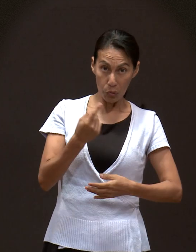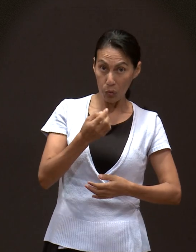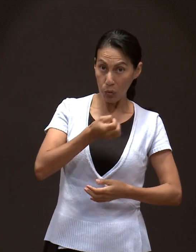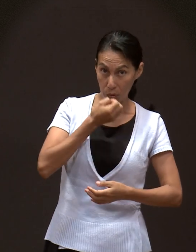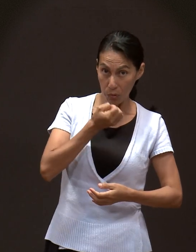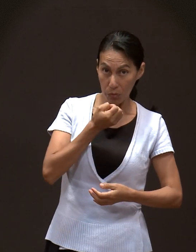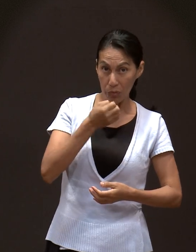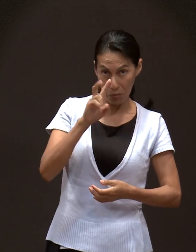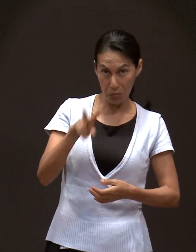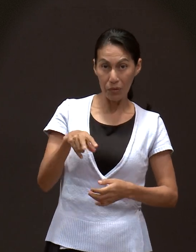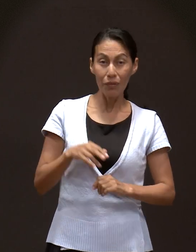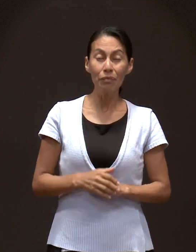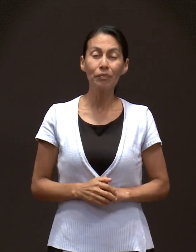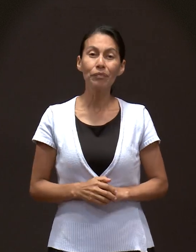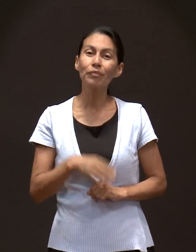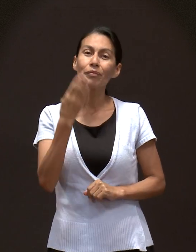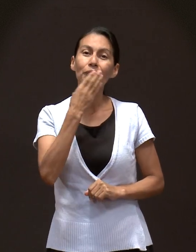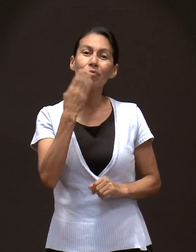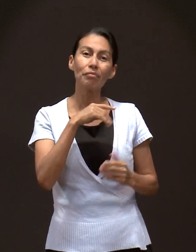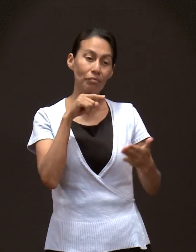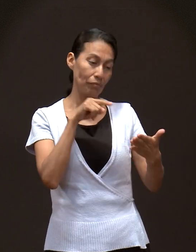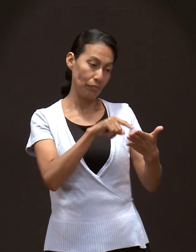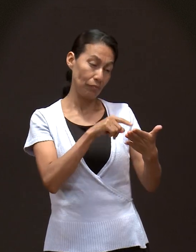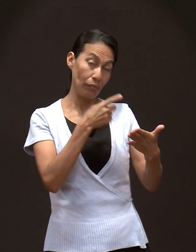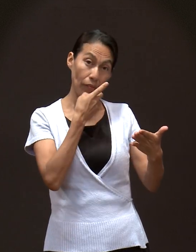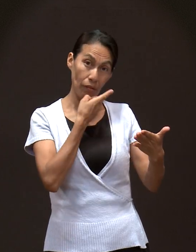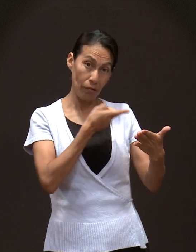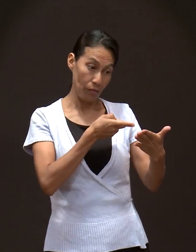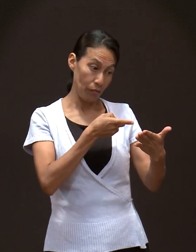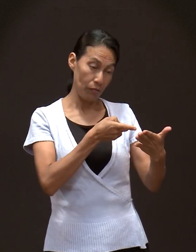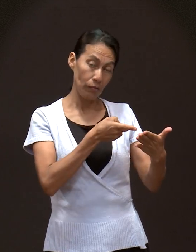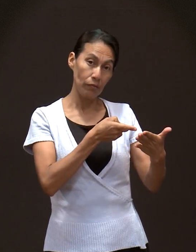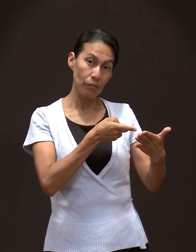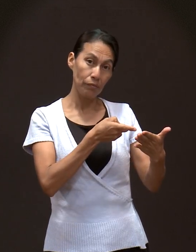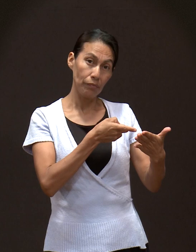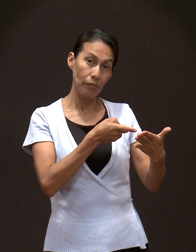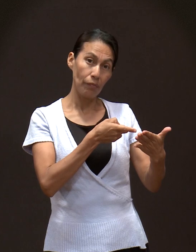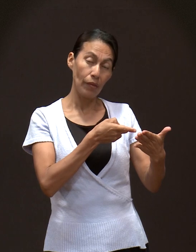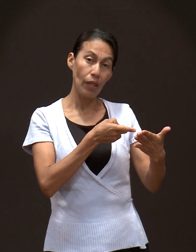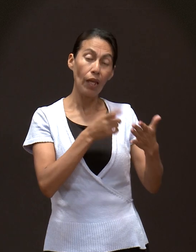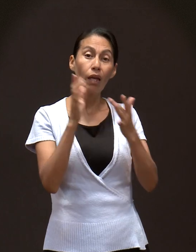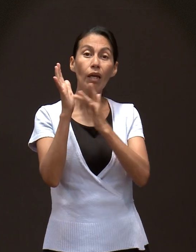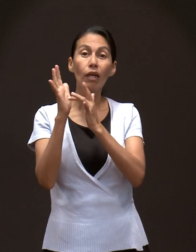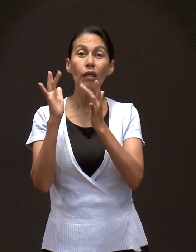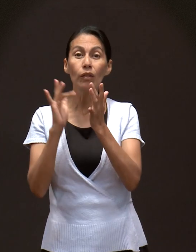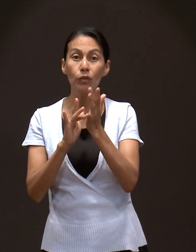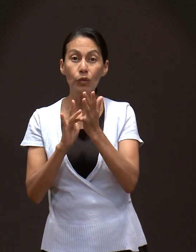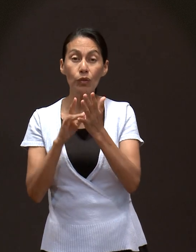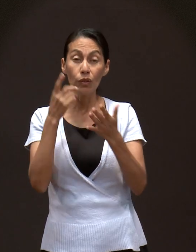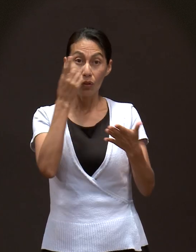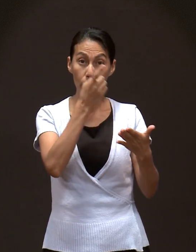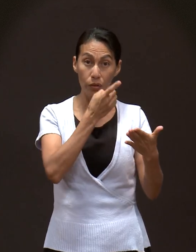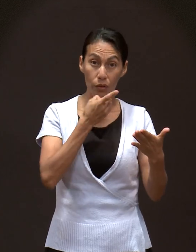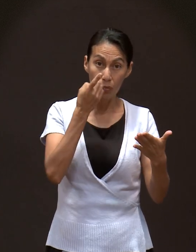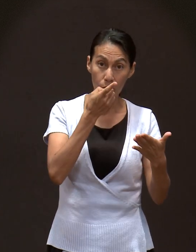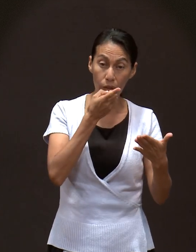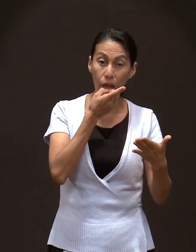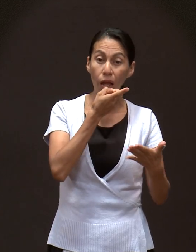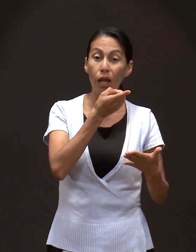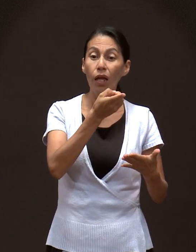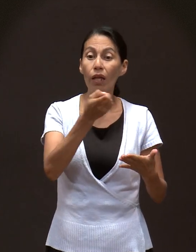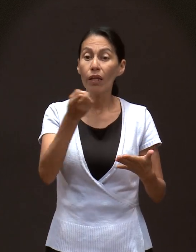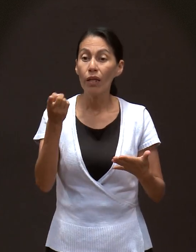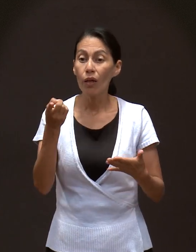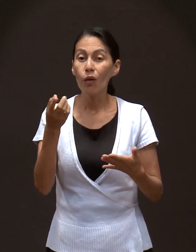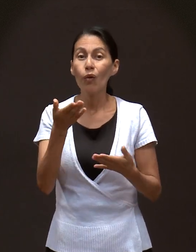si oramos. Dice la Biblia que Jesús claramente a sus discípulos les dijo